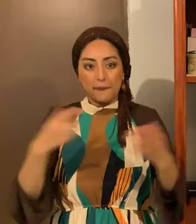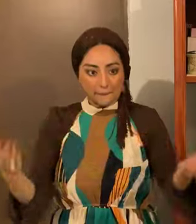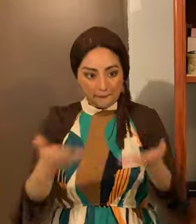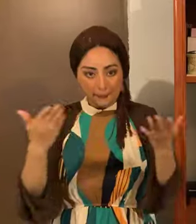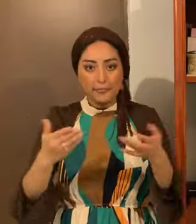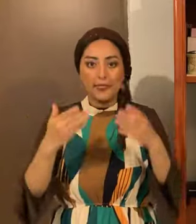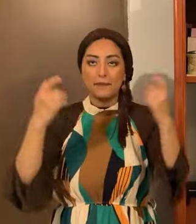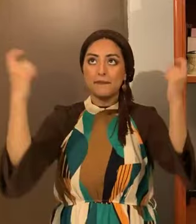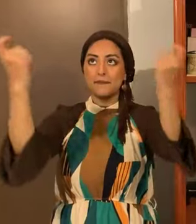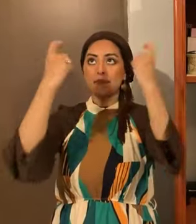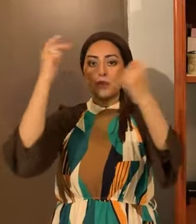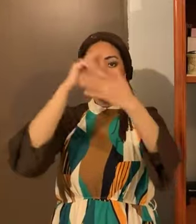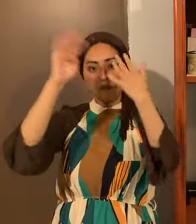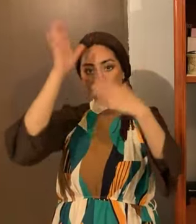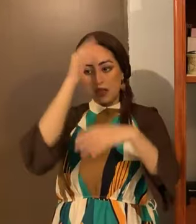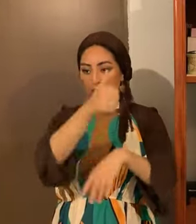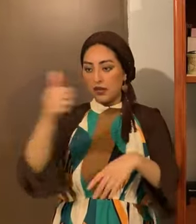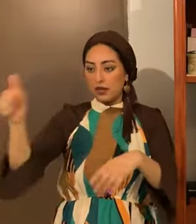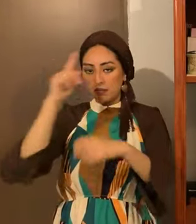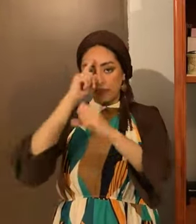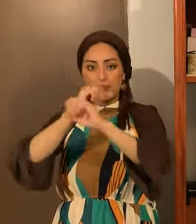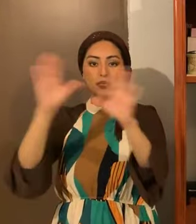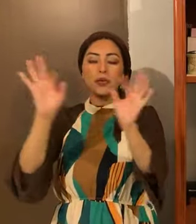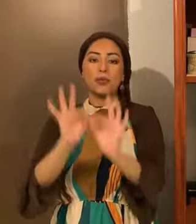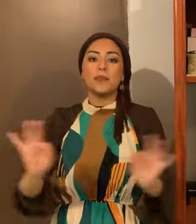a ir exaltando al Eterno,